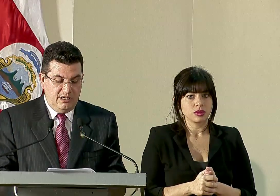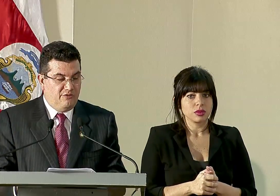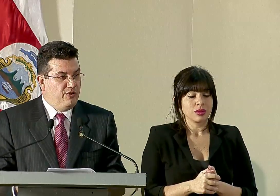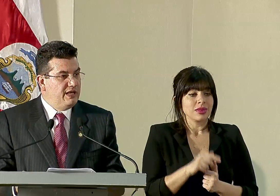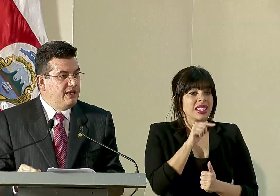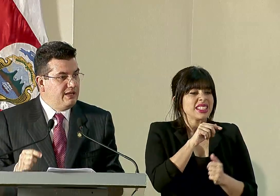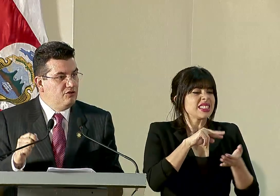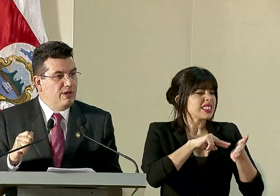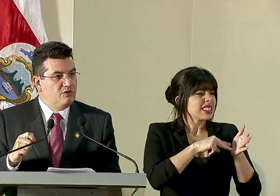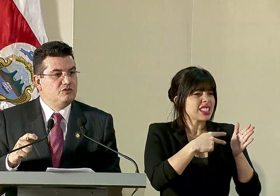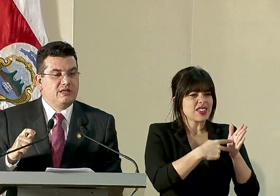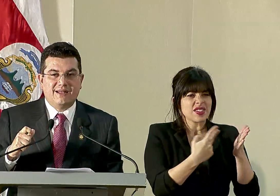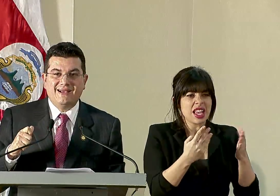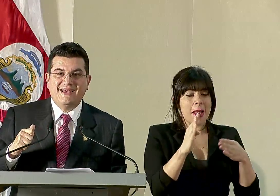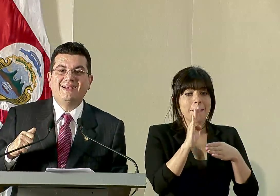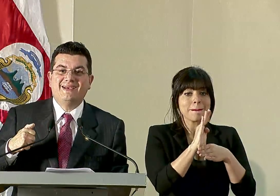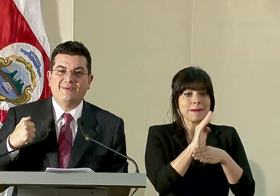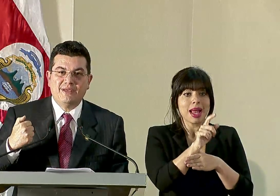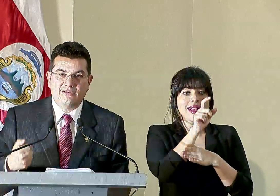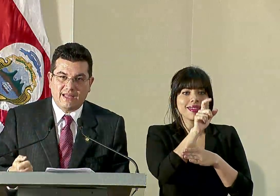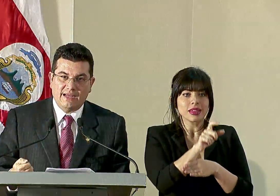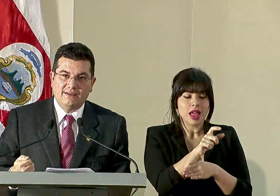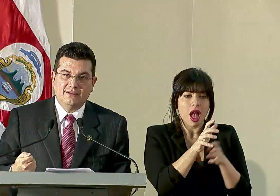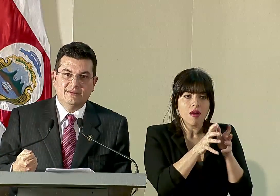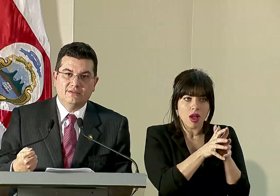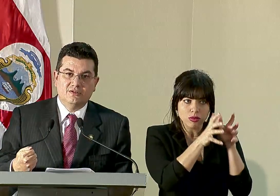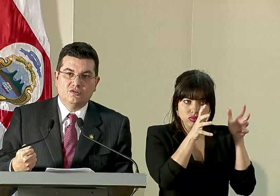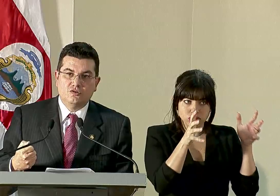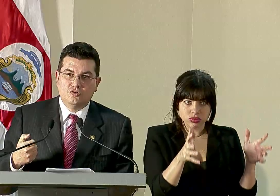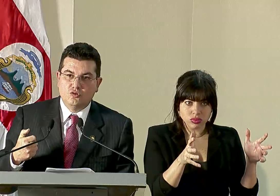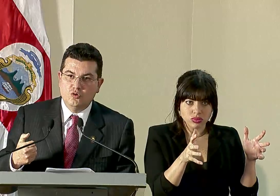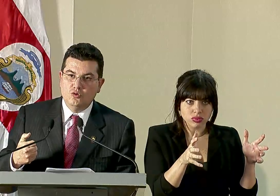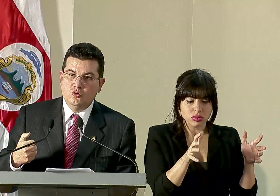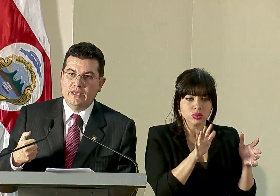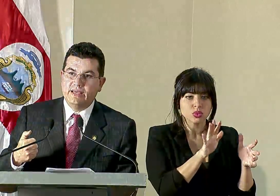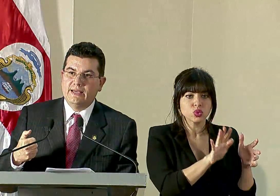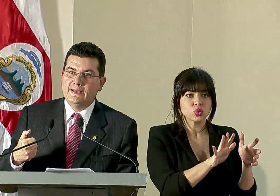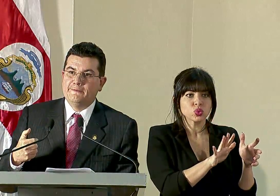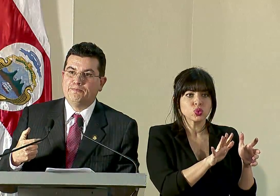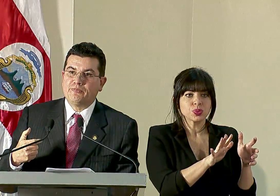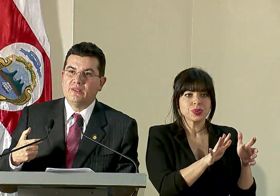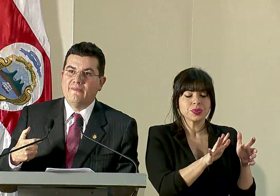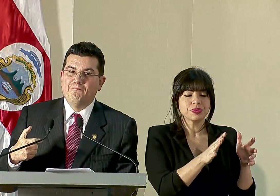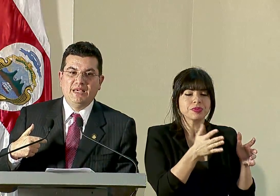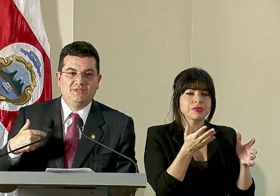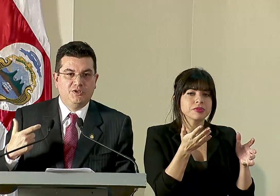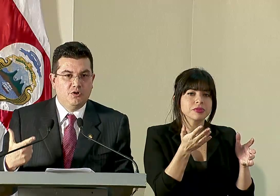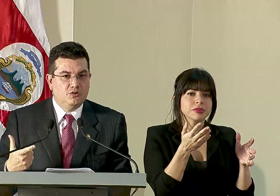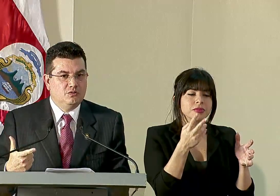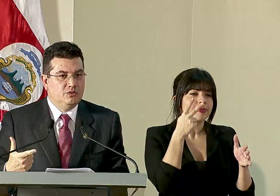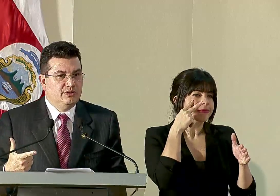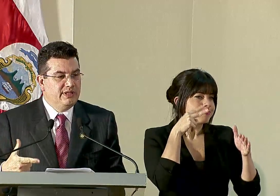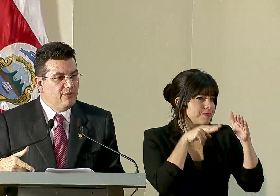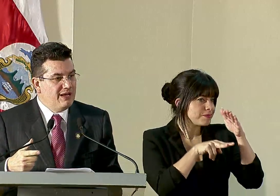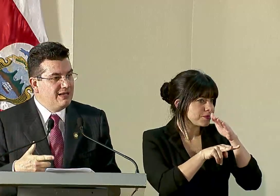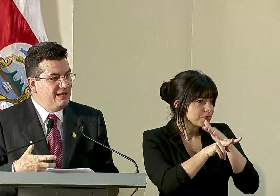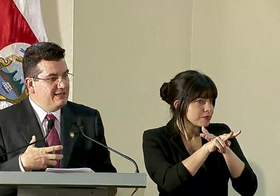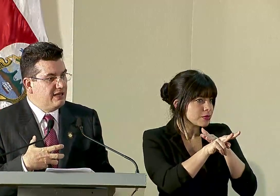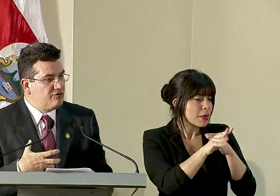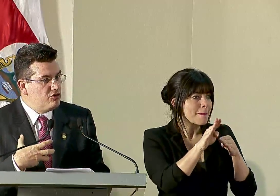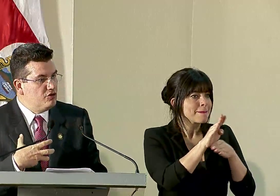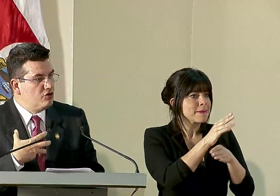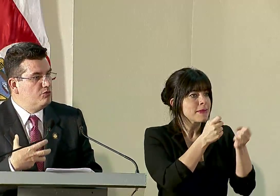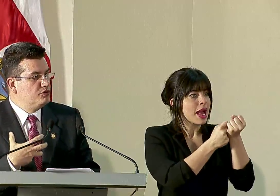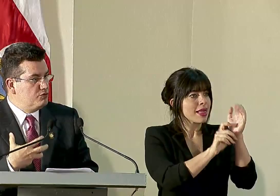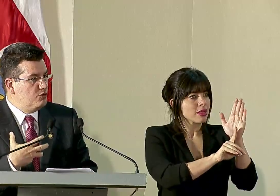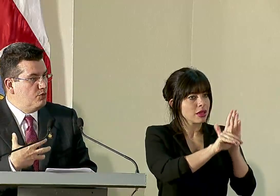Esto significa que los bancos tendrán que incrementar su visión de banca